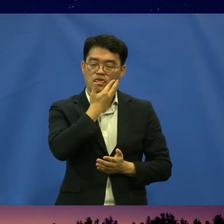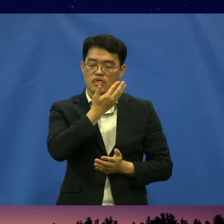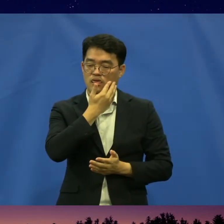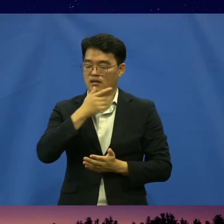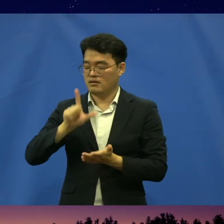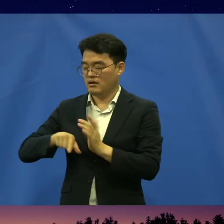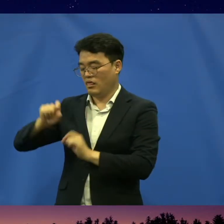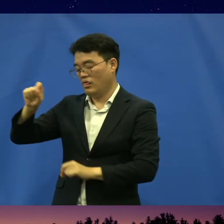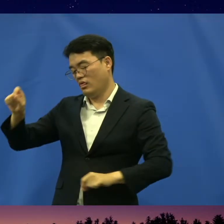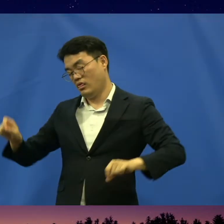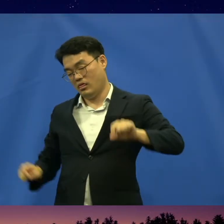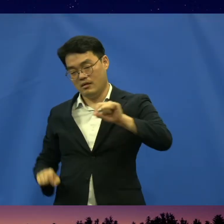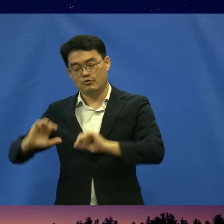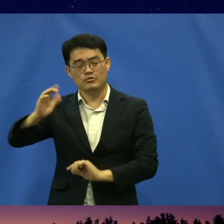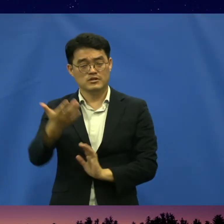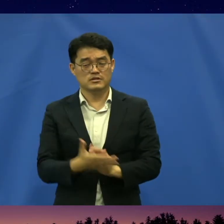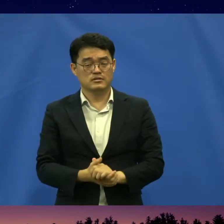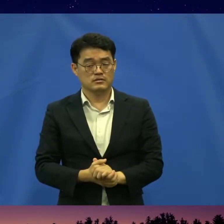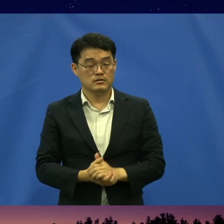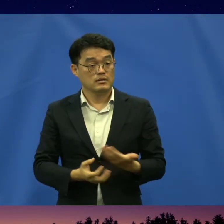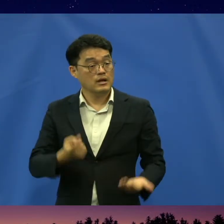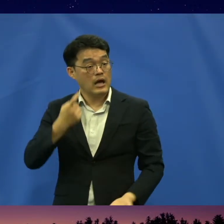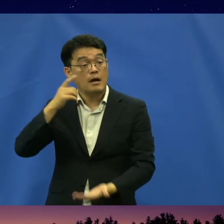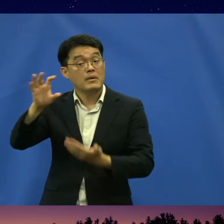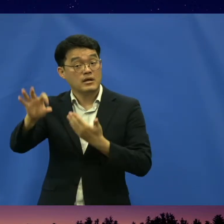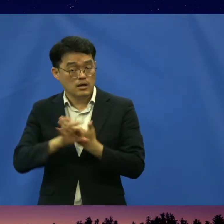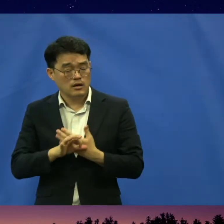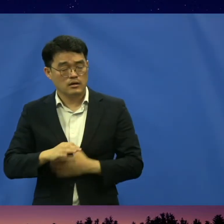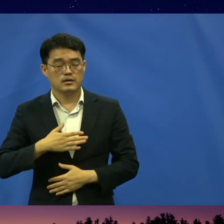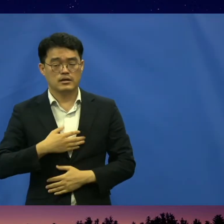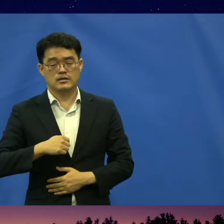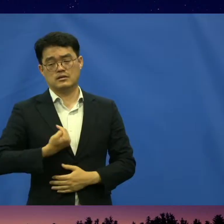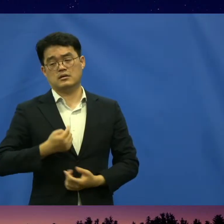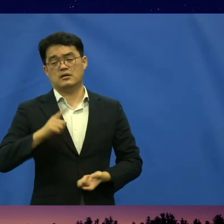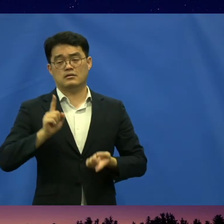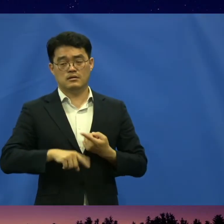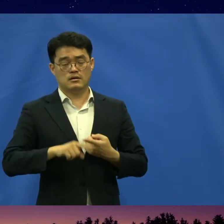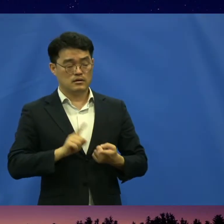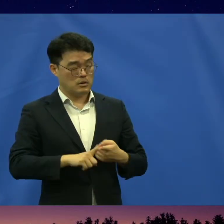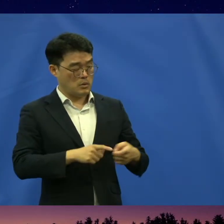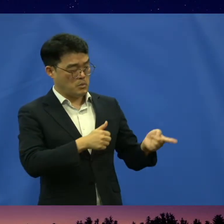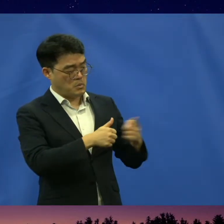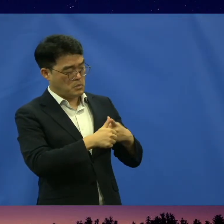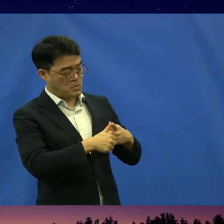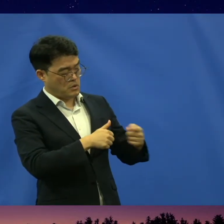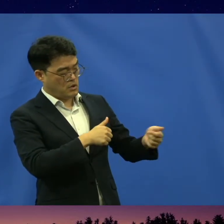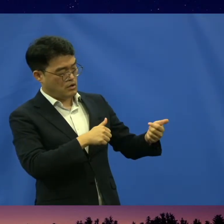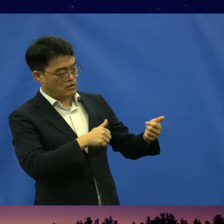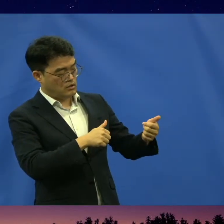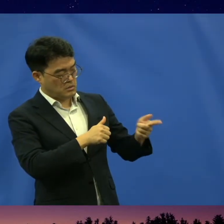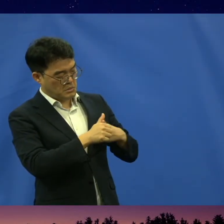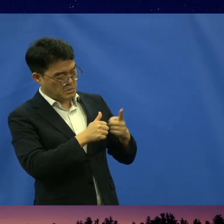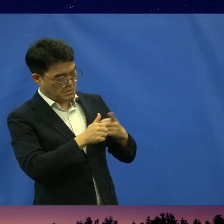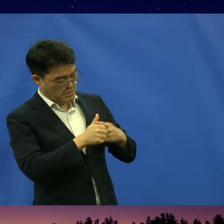여러분 만약 자신에 대한 소문에 분노하여 팔을 걷어붙이고 맞대응하고자 했다면 적들의 전략에 말려들게